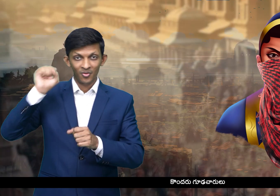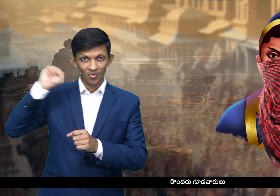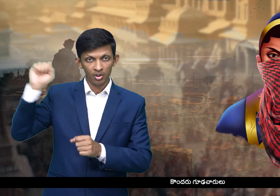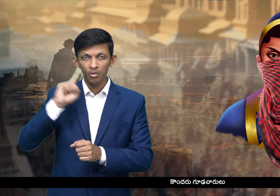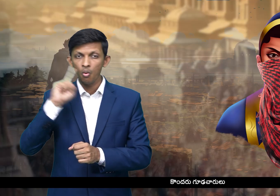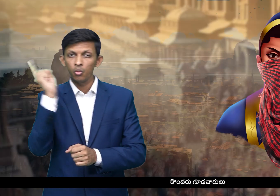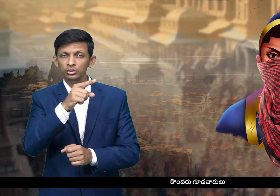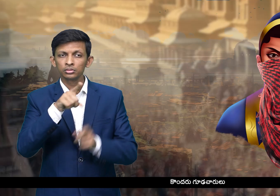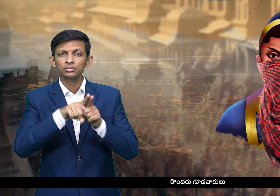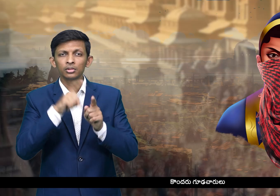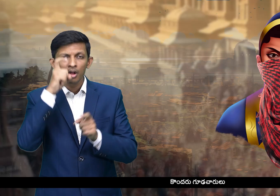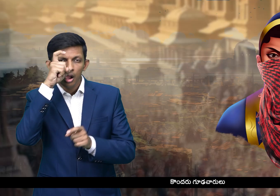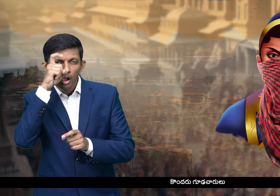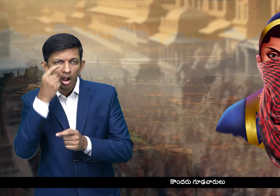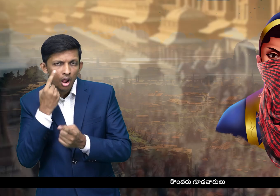కొందరు గూఢచారులు